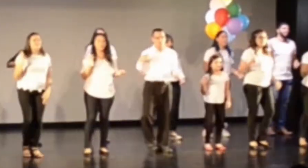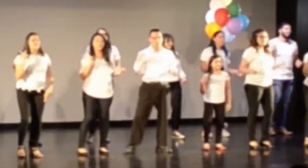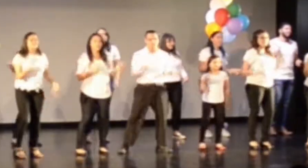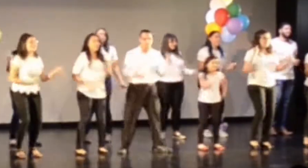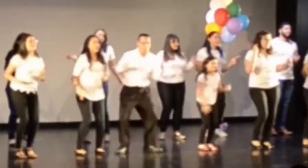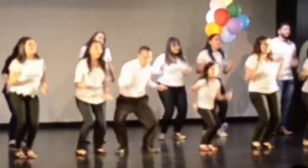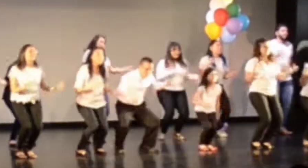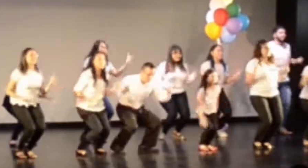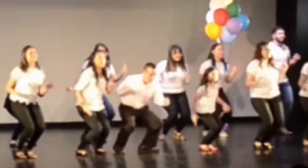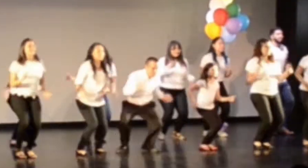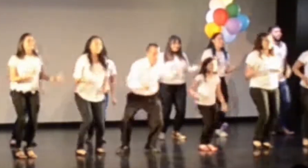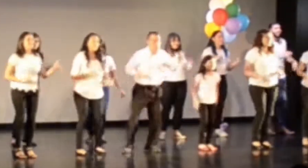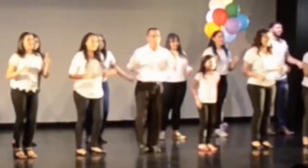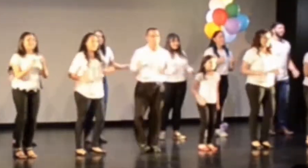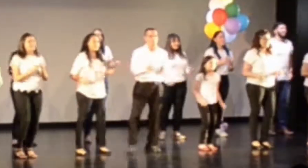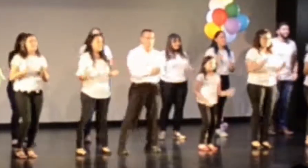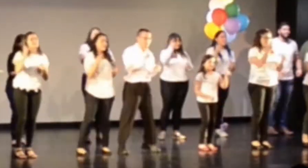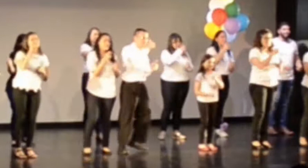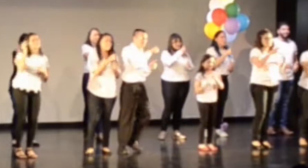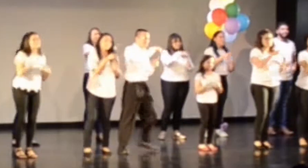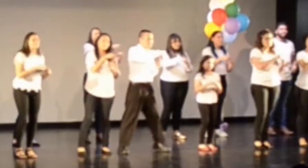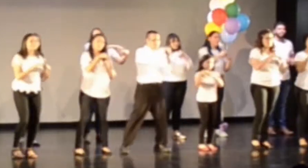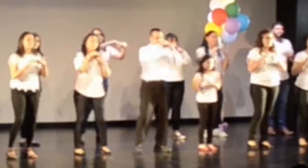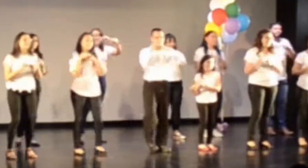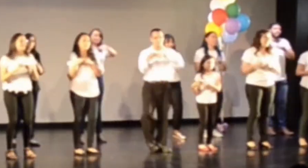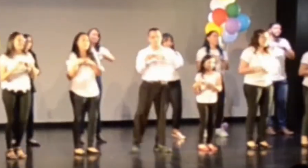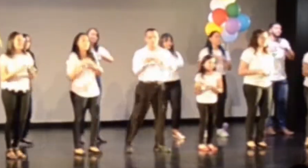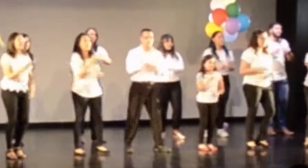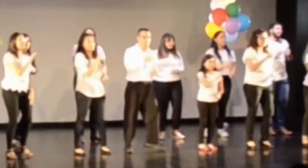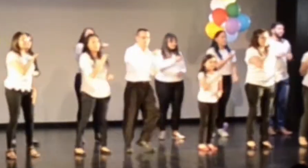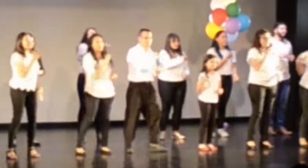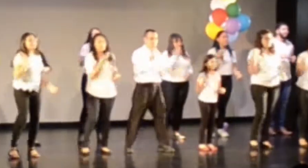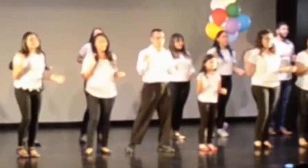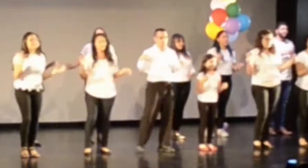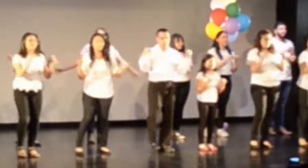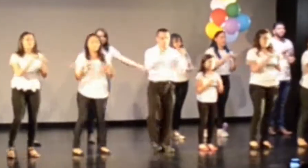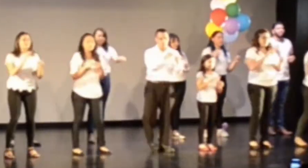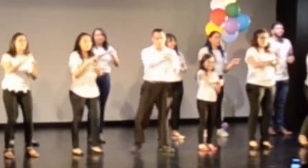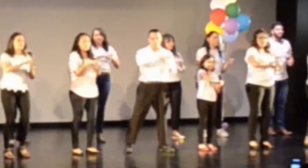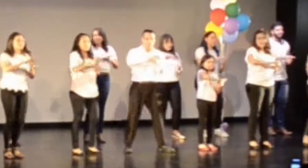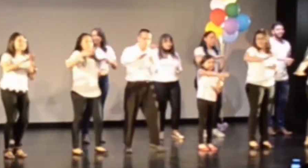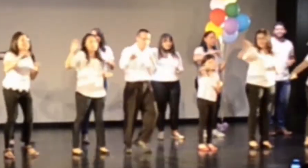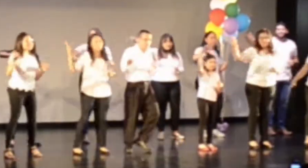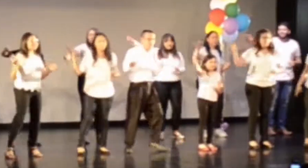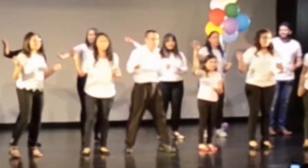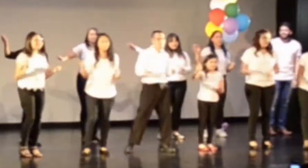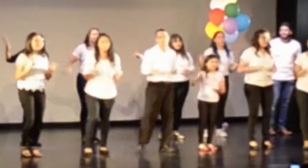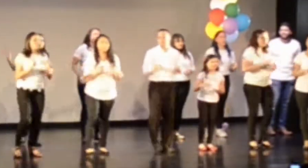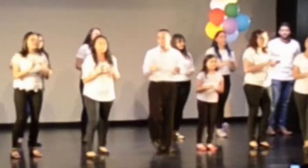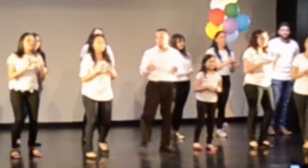nuestro festival y lo más especial es nuestra unión total. Un vínculo